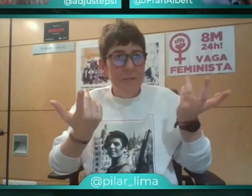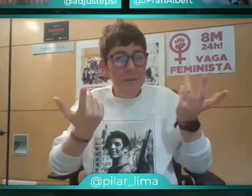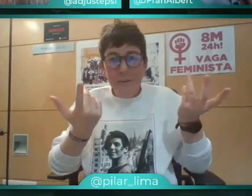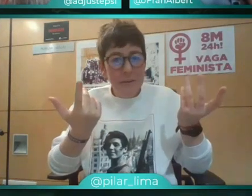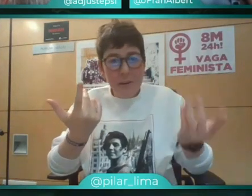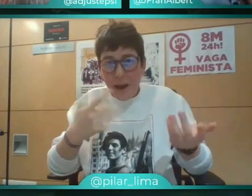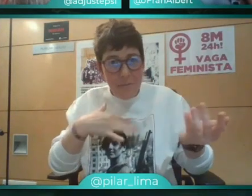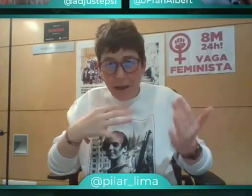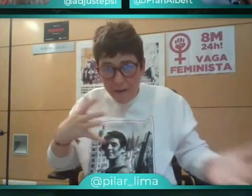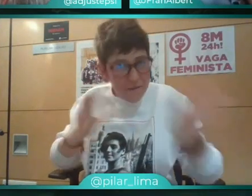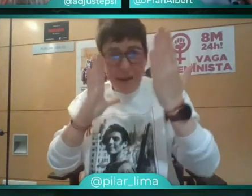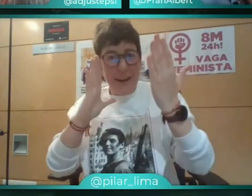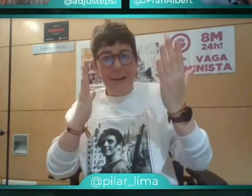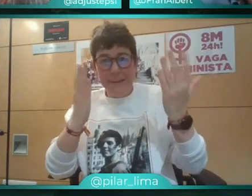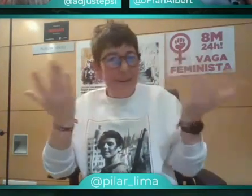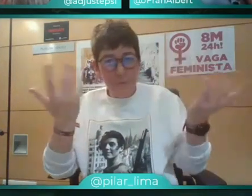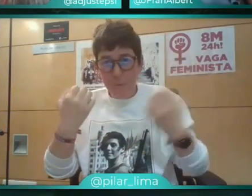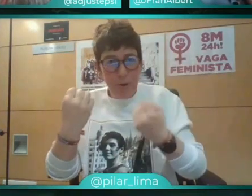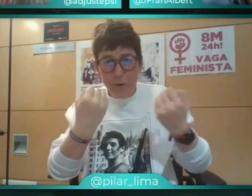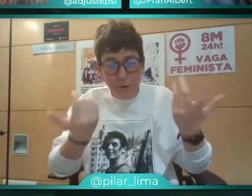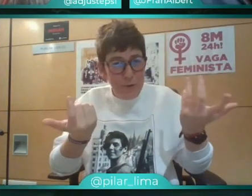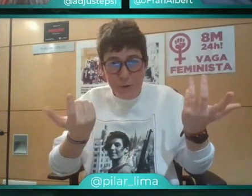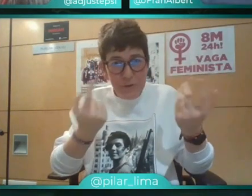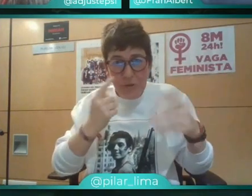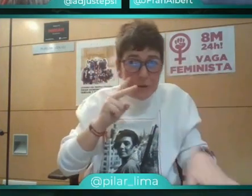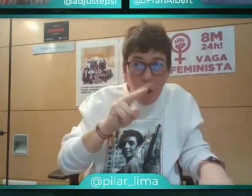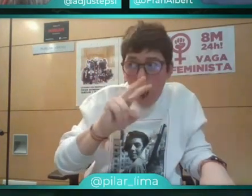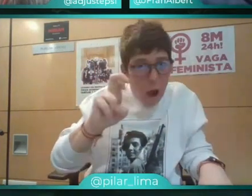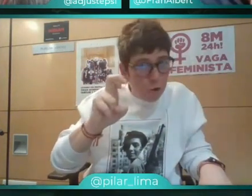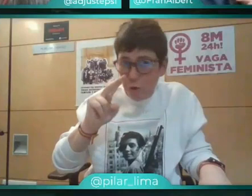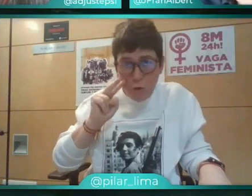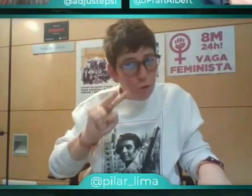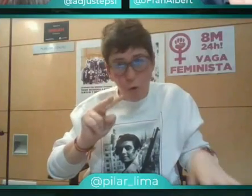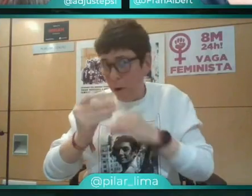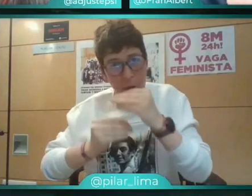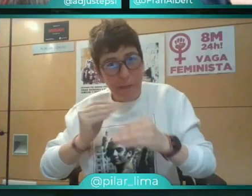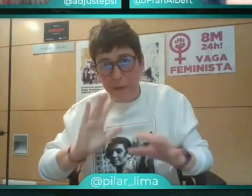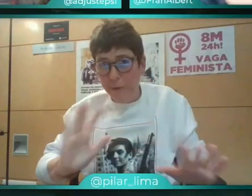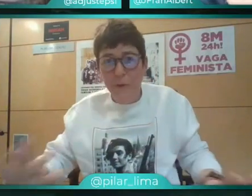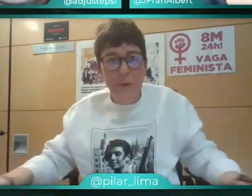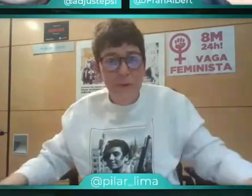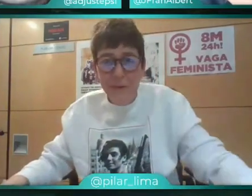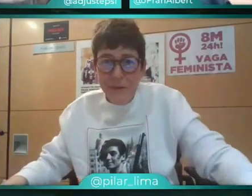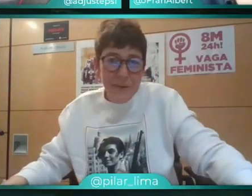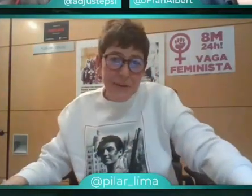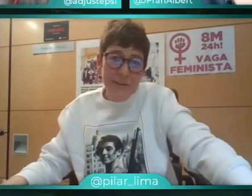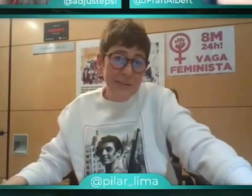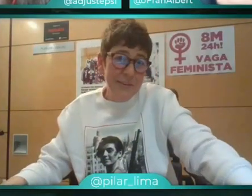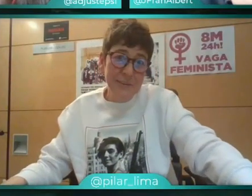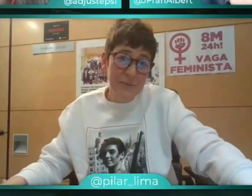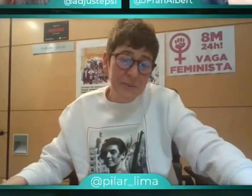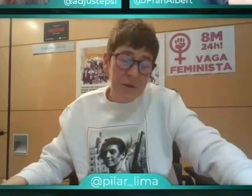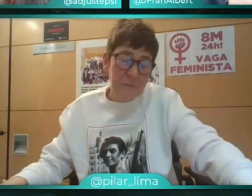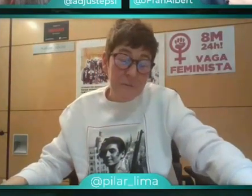proyecto impugnatorio capaz de enfrentar a los poderosos por lo que a los otros Yo no